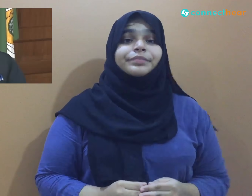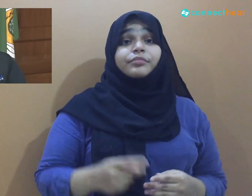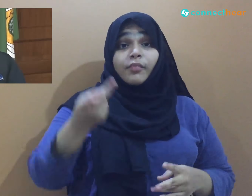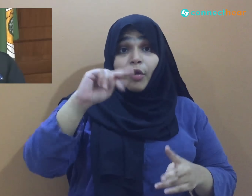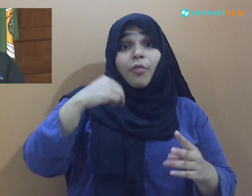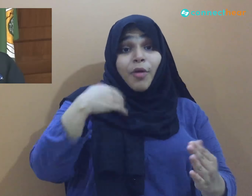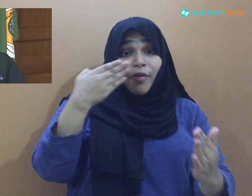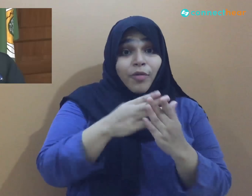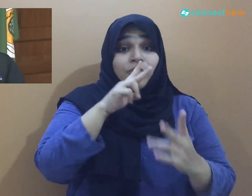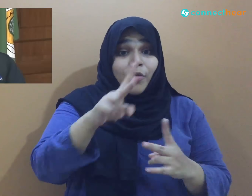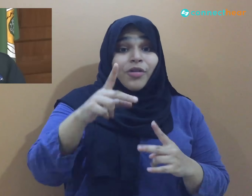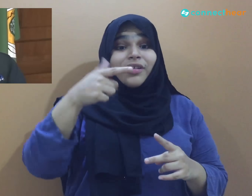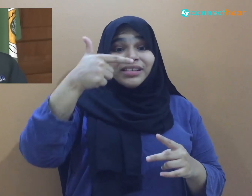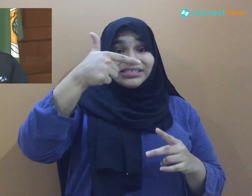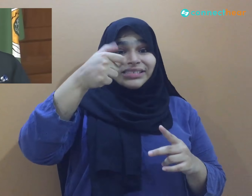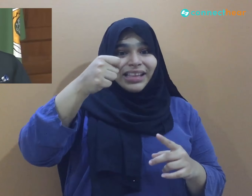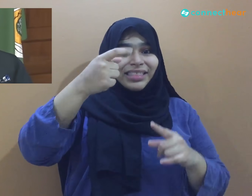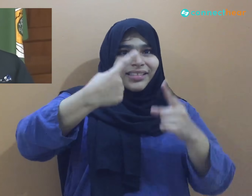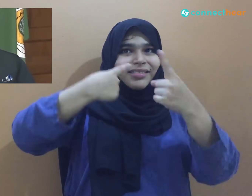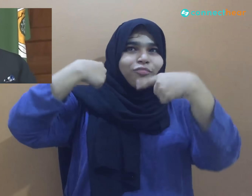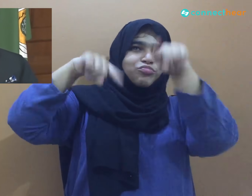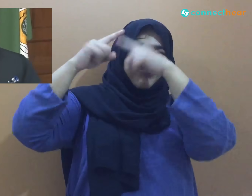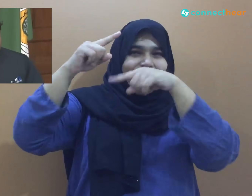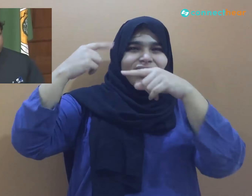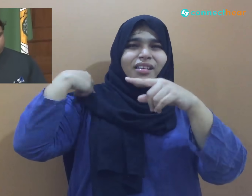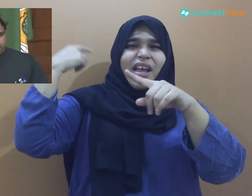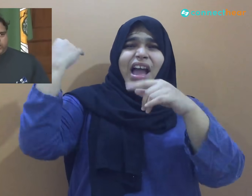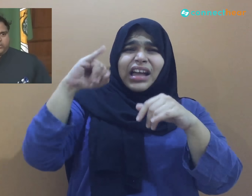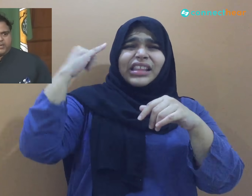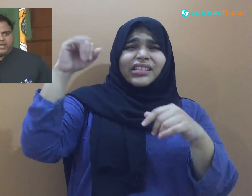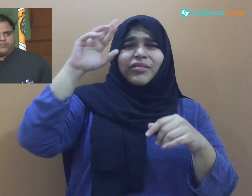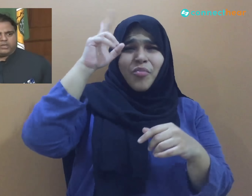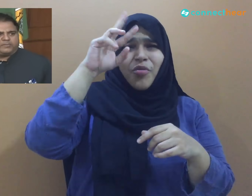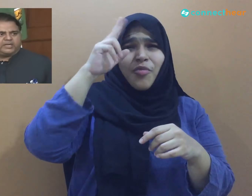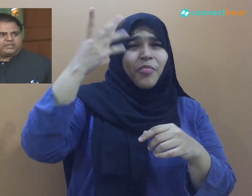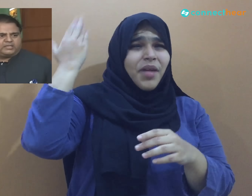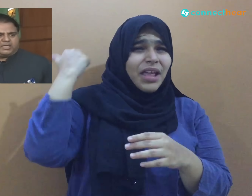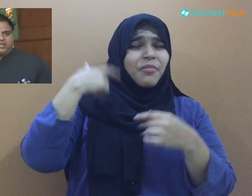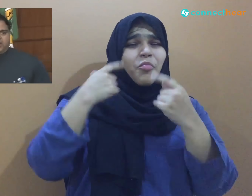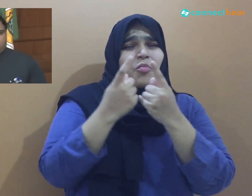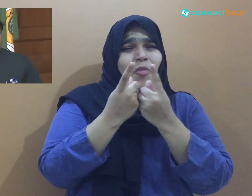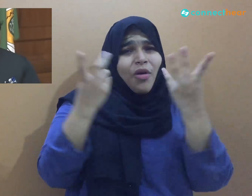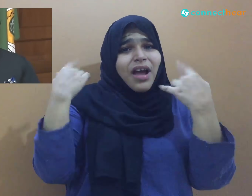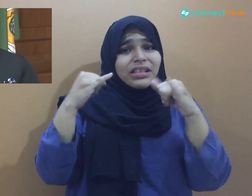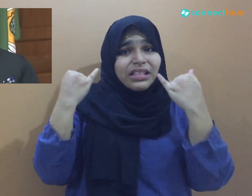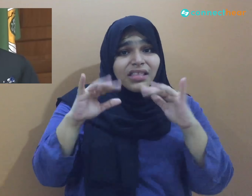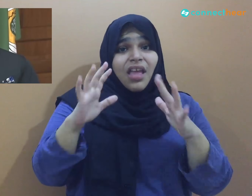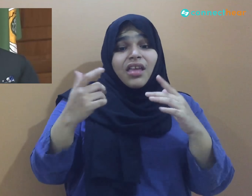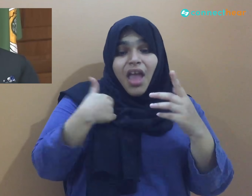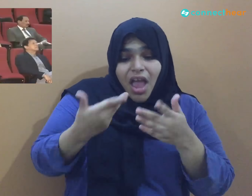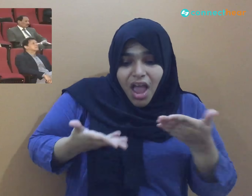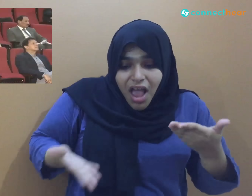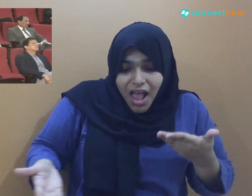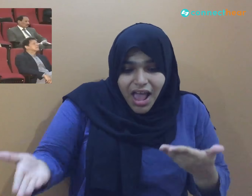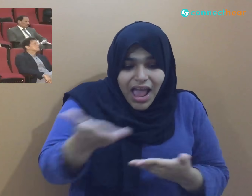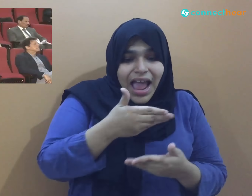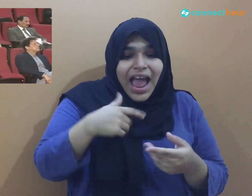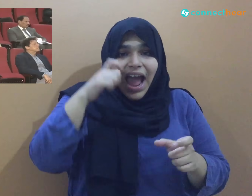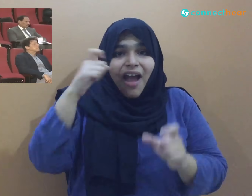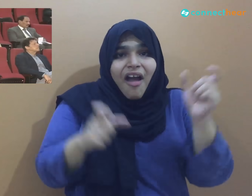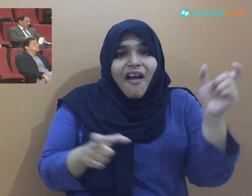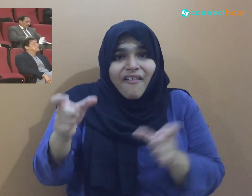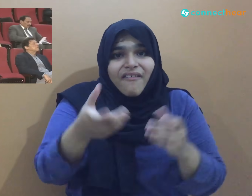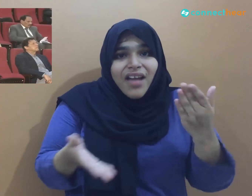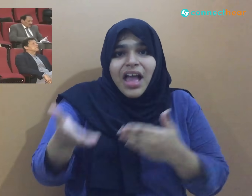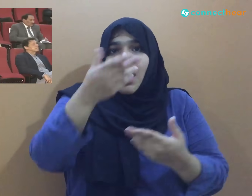کہ 70s کے بعد جو سب سے بڑی جو غلطیاں ہماری ہوئیں ان میں ایک بہت بڑی غلطی یہ تھی کہ ہم نے اپنی سول اور ملٹری ریسرچ کو